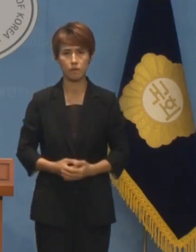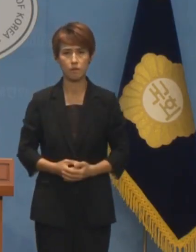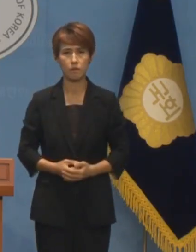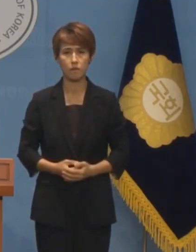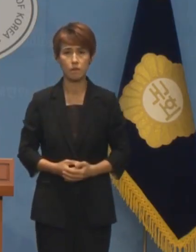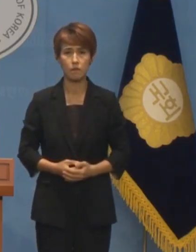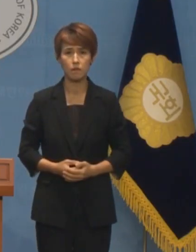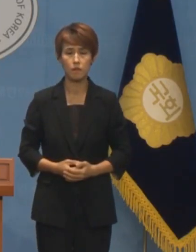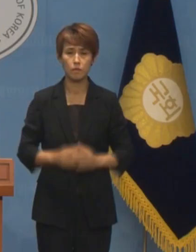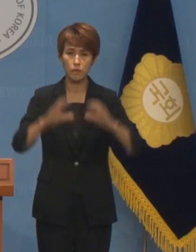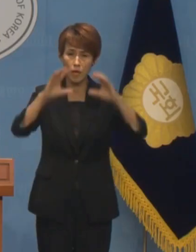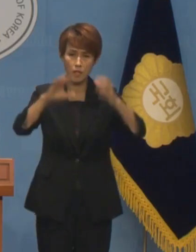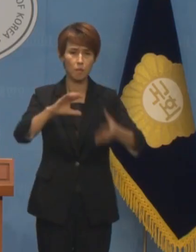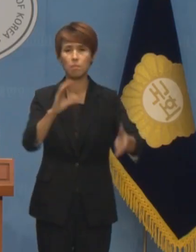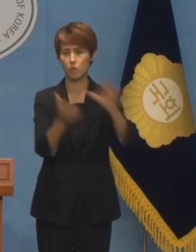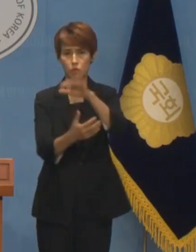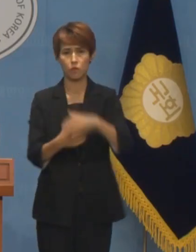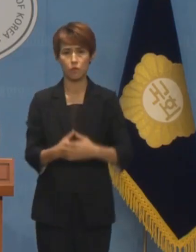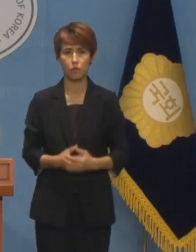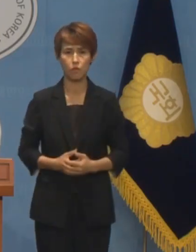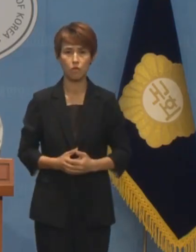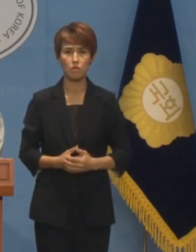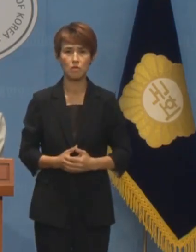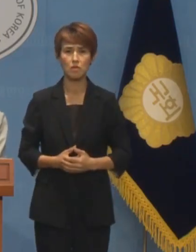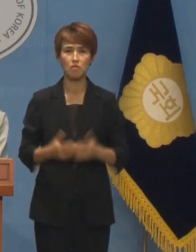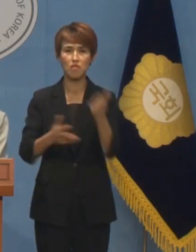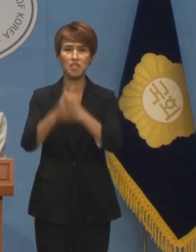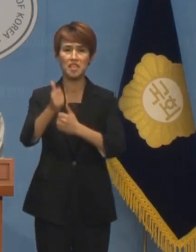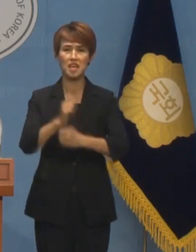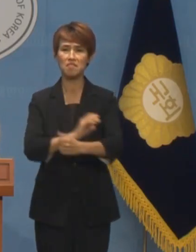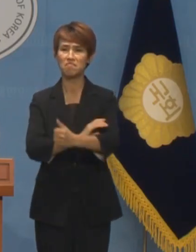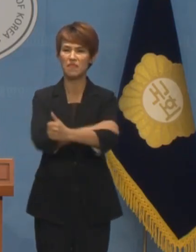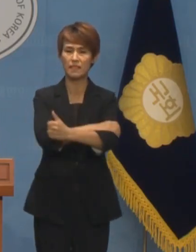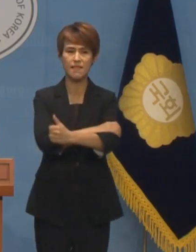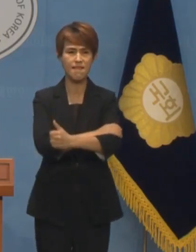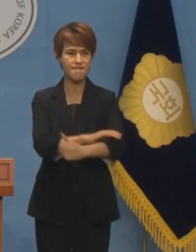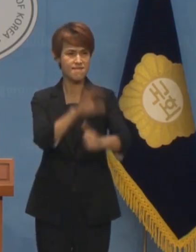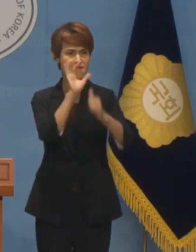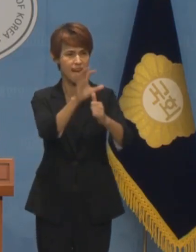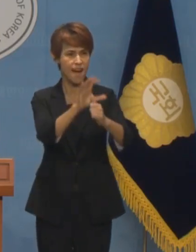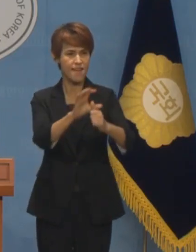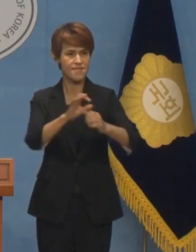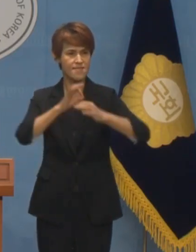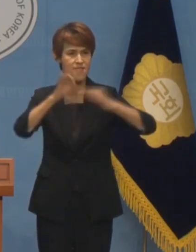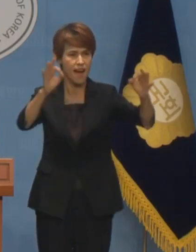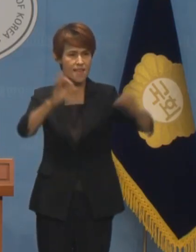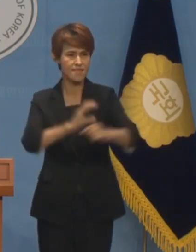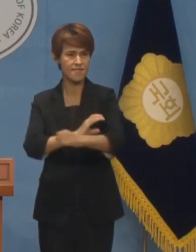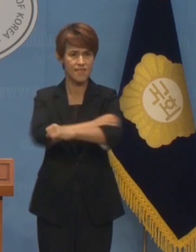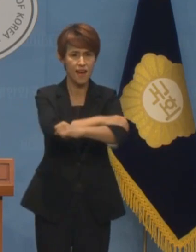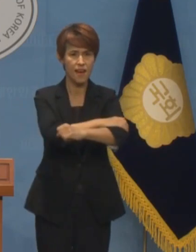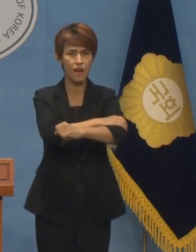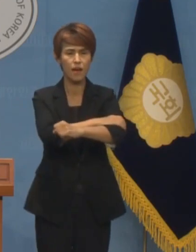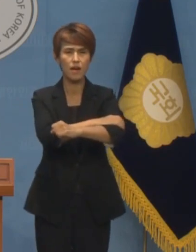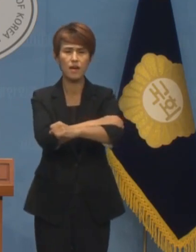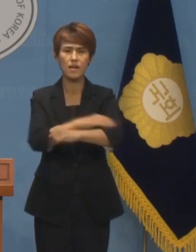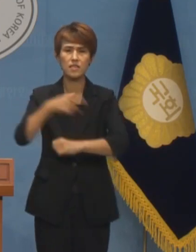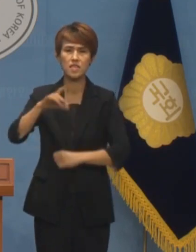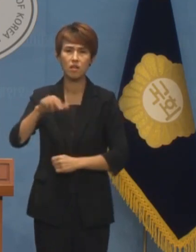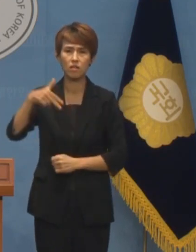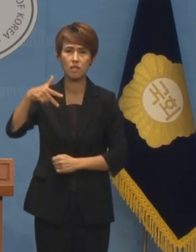지가 언젠데 위원장 완장으로 다른 위원들을 윽박지르며 갑질을 일삼고 있는